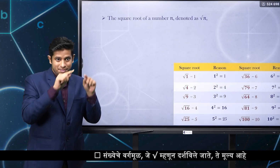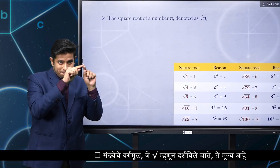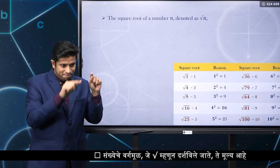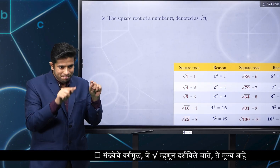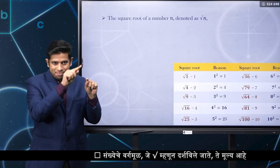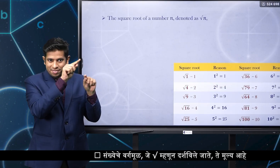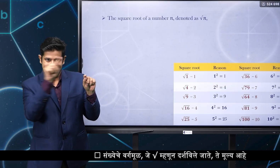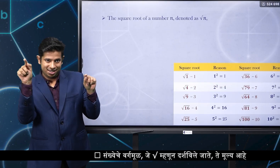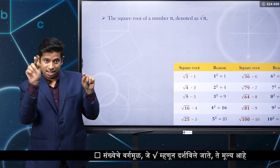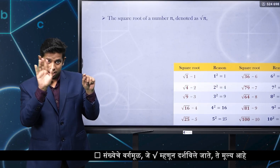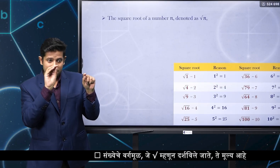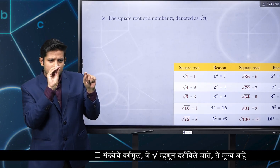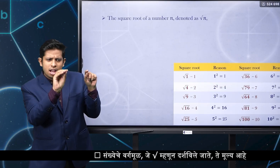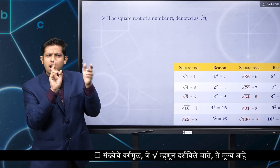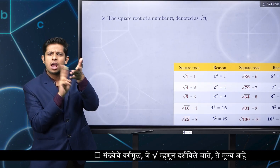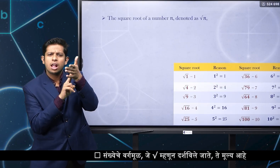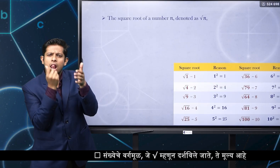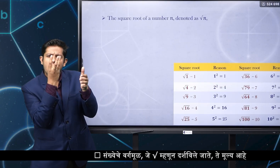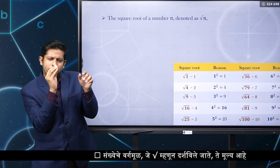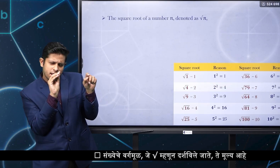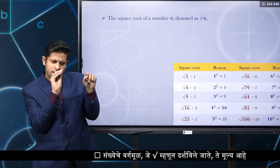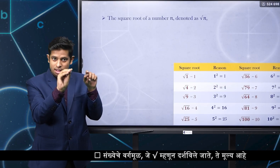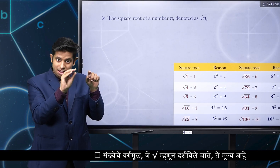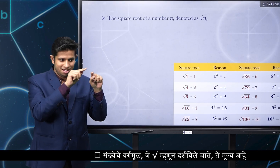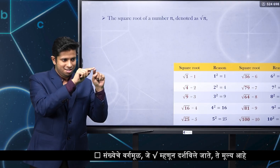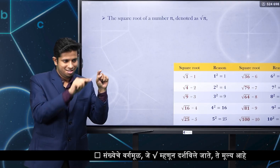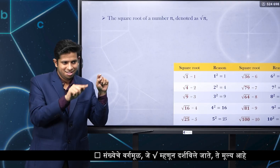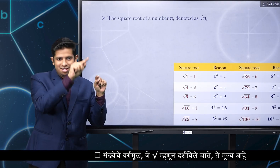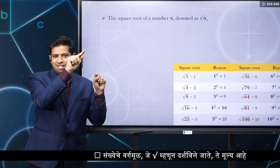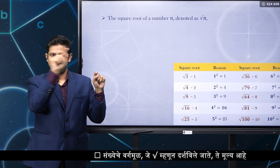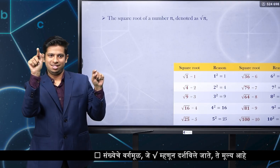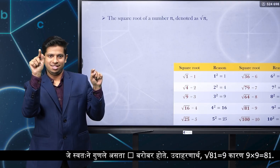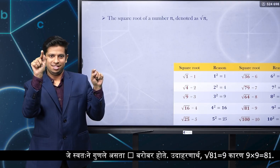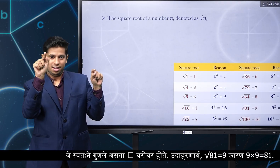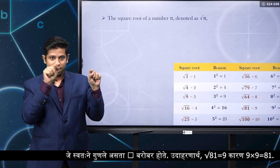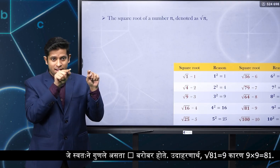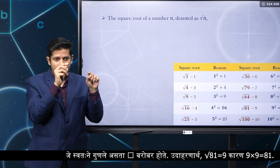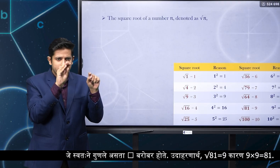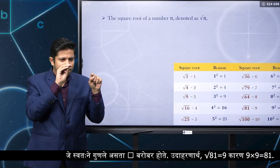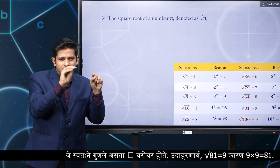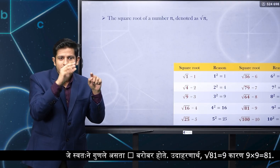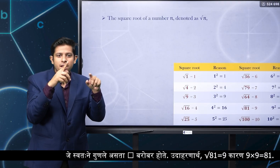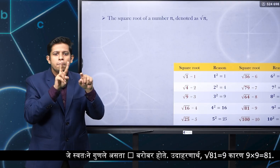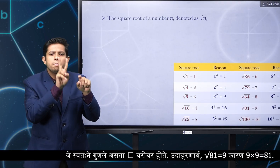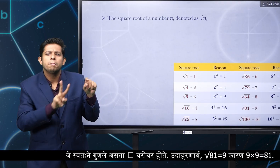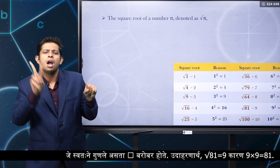n संख्यांचे वर्गमूळ जे वर्गमूळ म्हणून दर्शवले जाते, ते मूल्य आहे जे स्वतःने